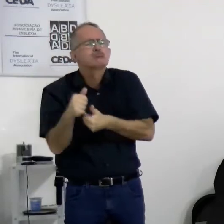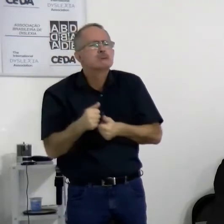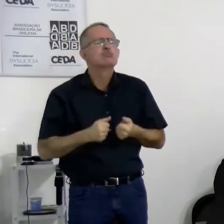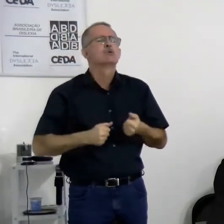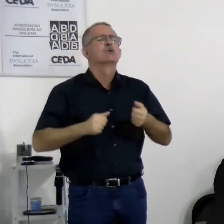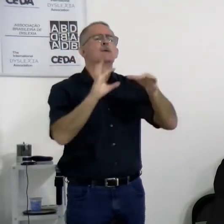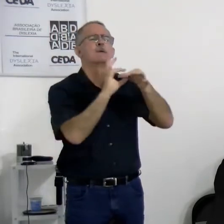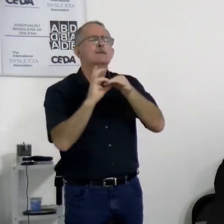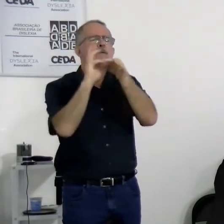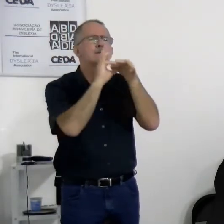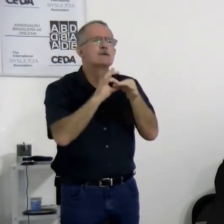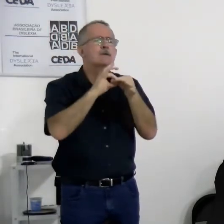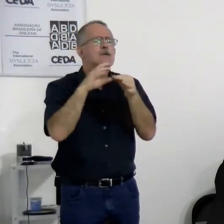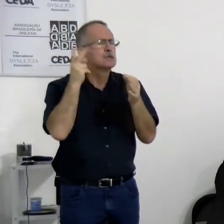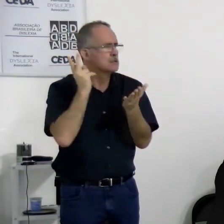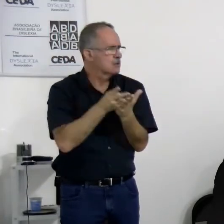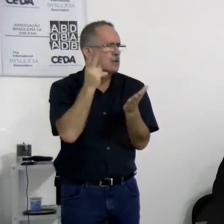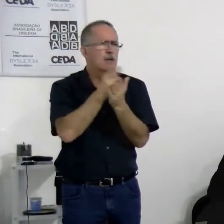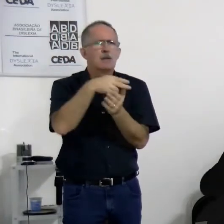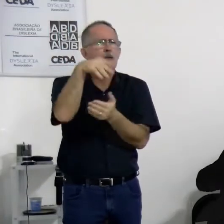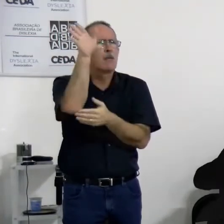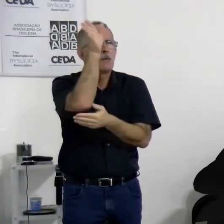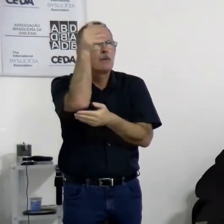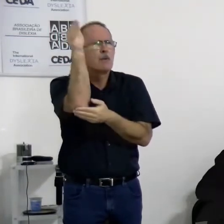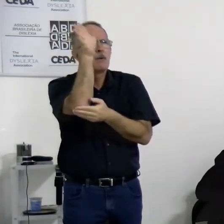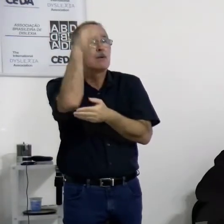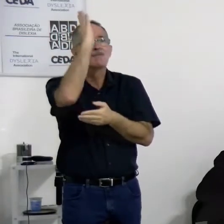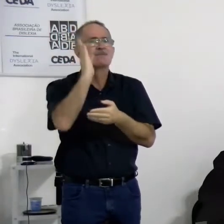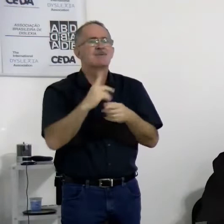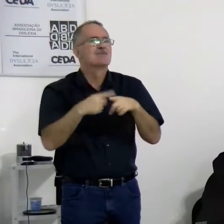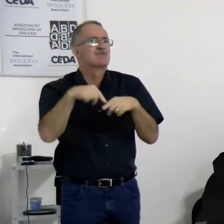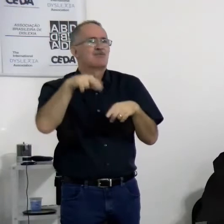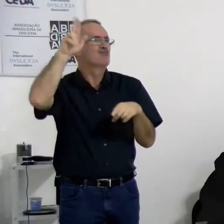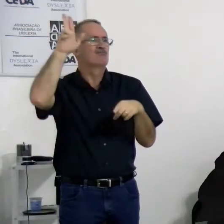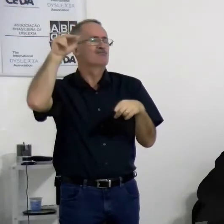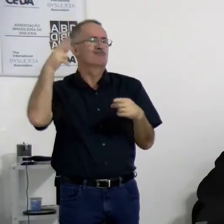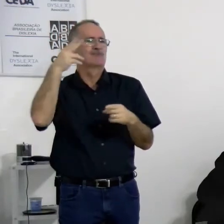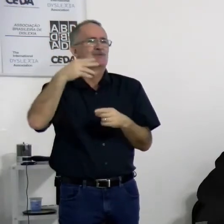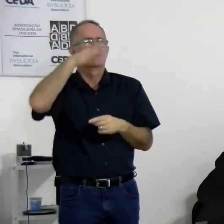uma bandeirinha do Brasil para falar que a gente é do Brasil, porque nunca vai ninguém do Brasil para essas conferências.